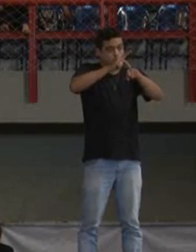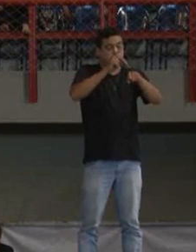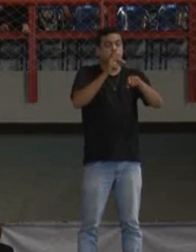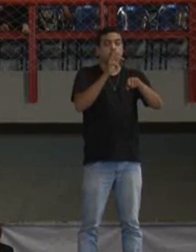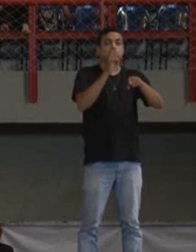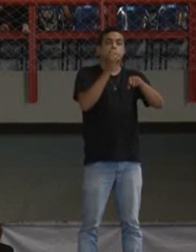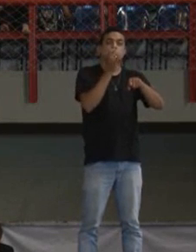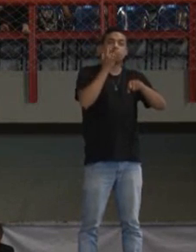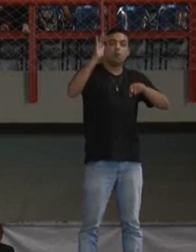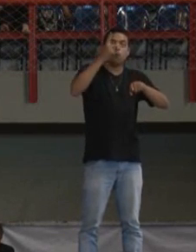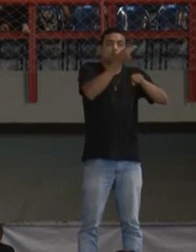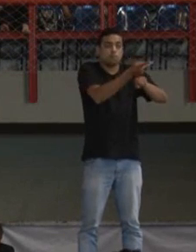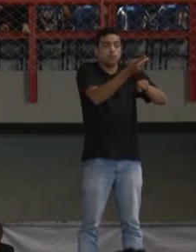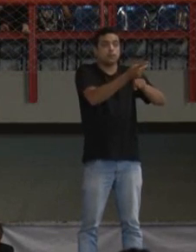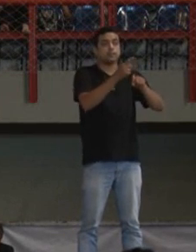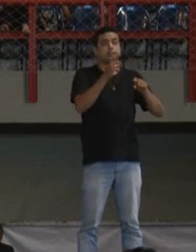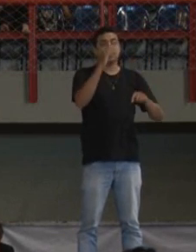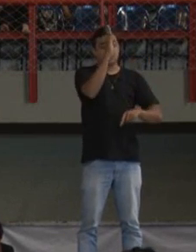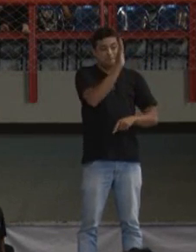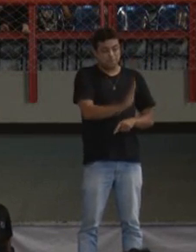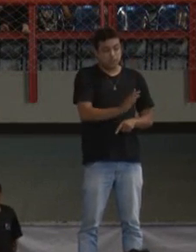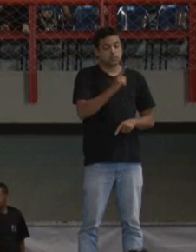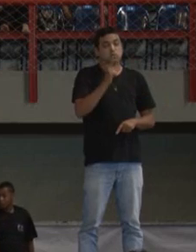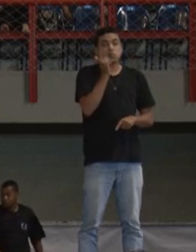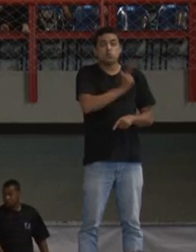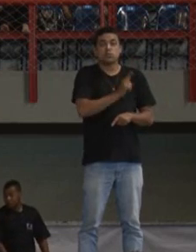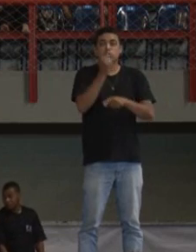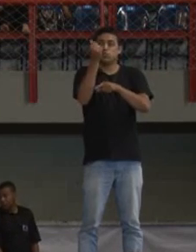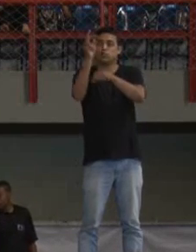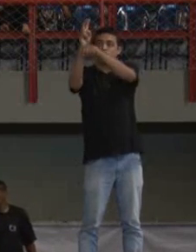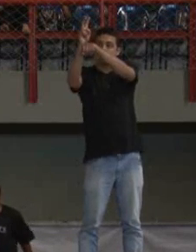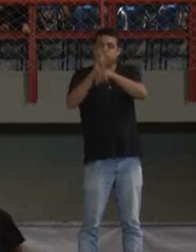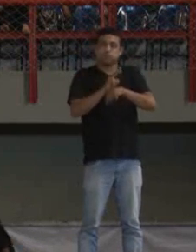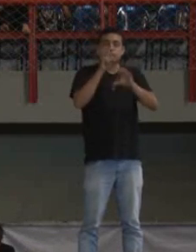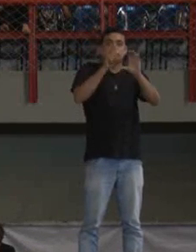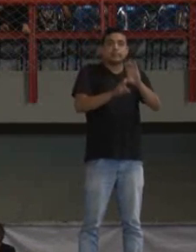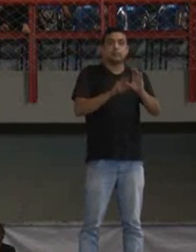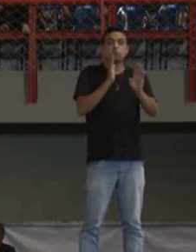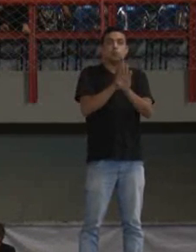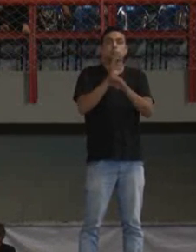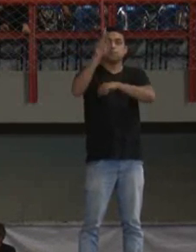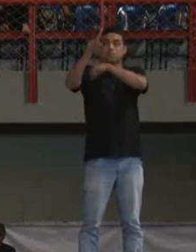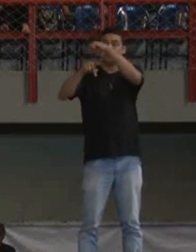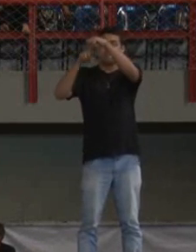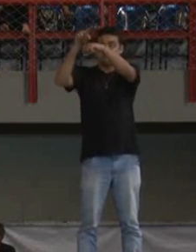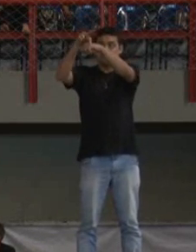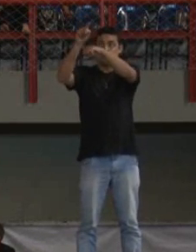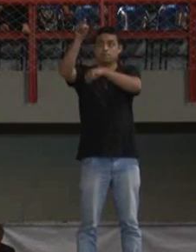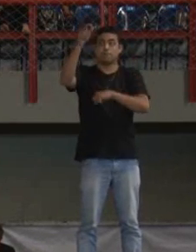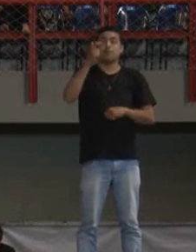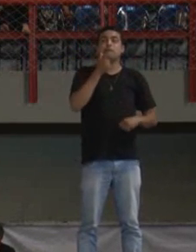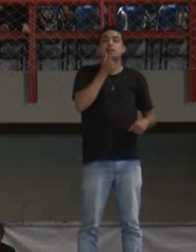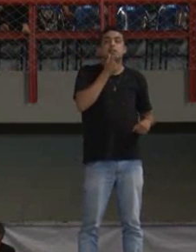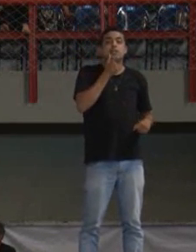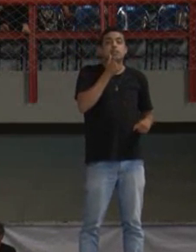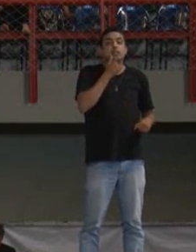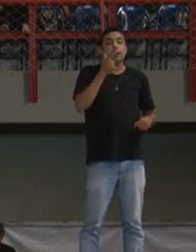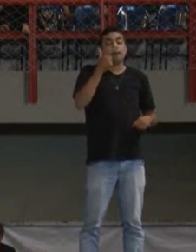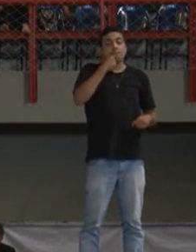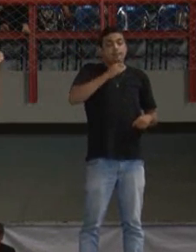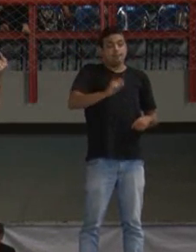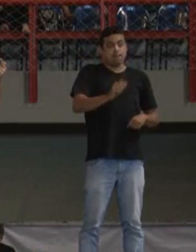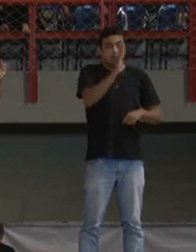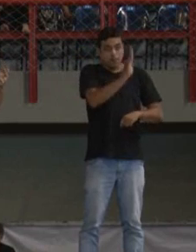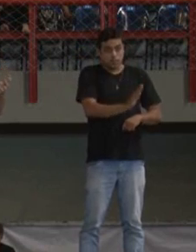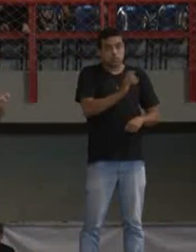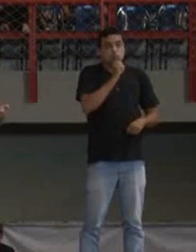O Brasil se endivida severamente em relação à Inglaterra. Aliás, quem se endividou